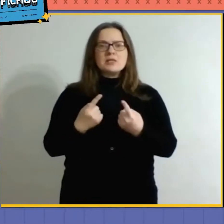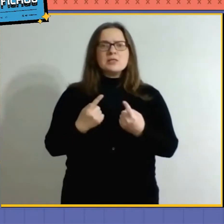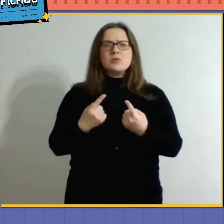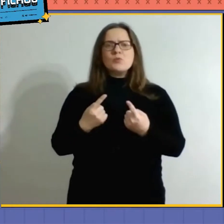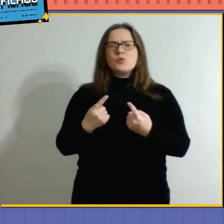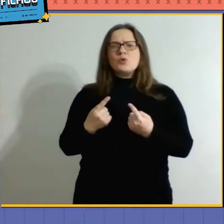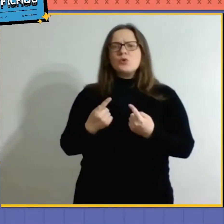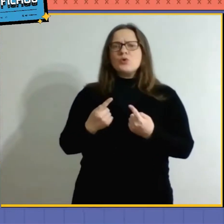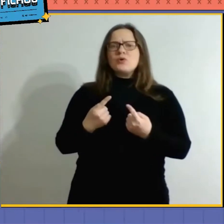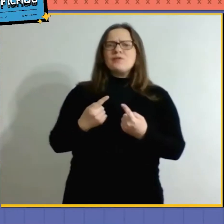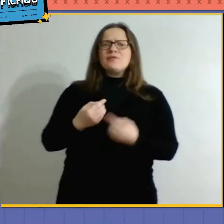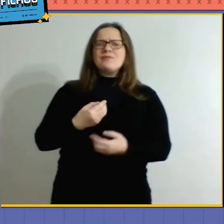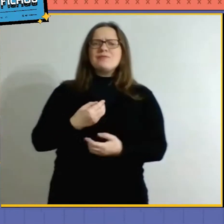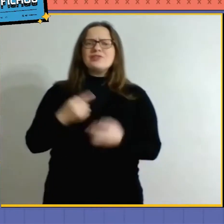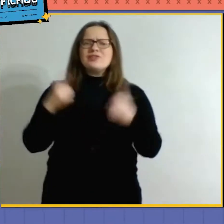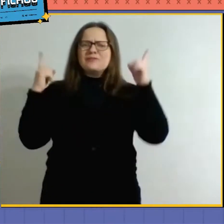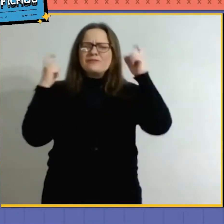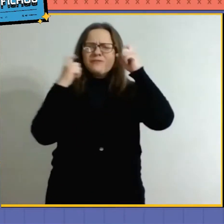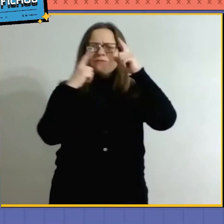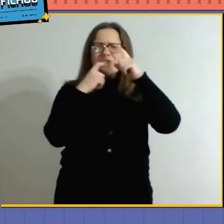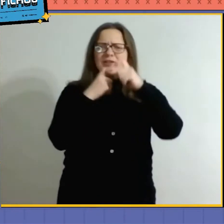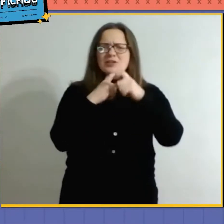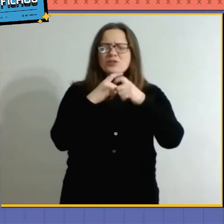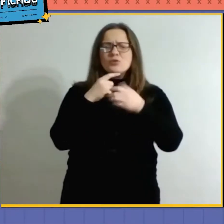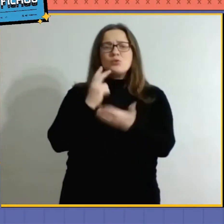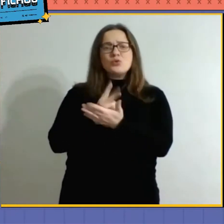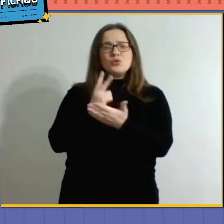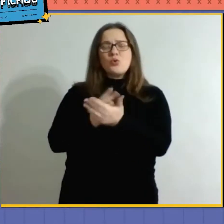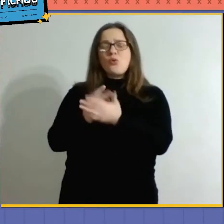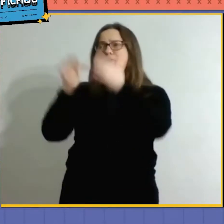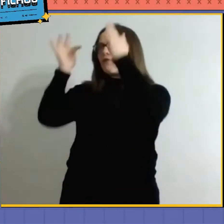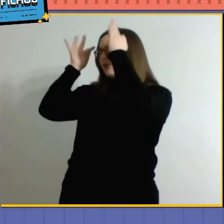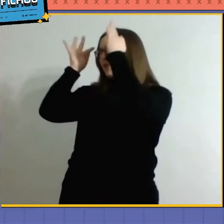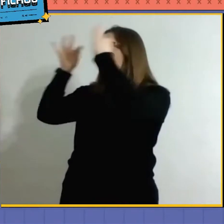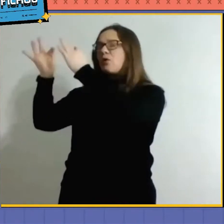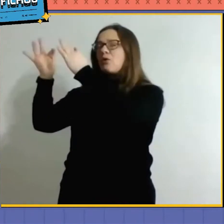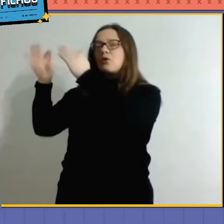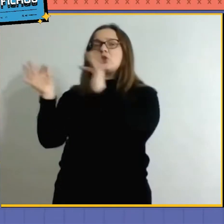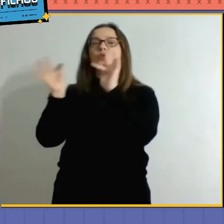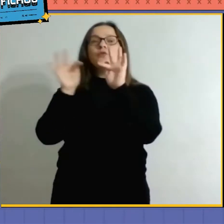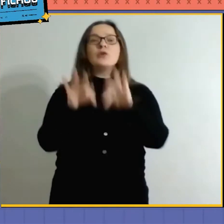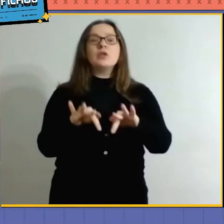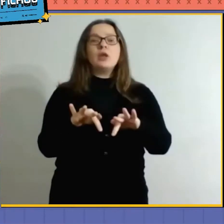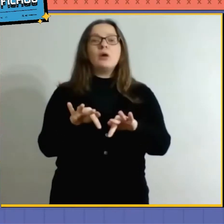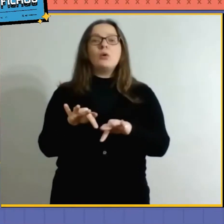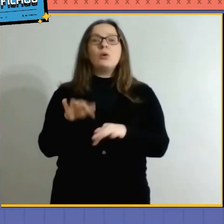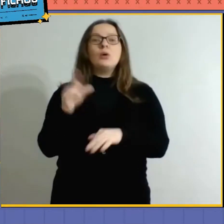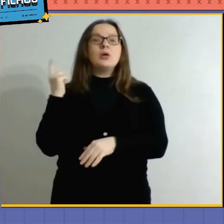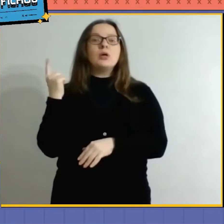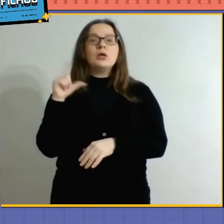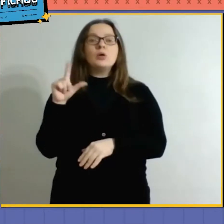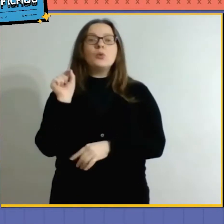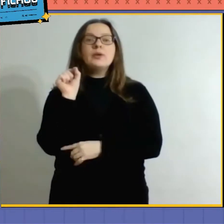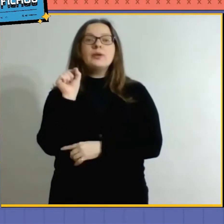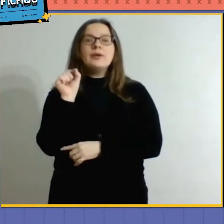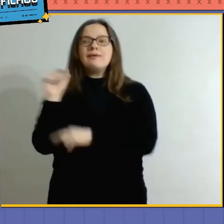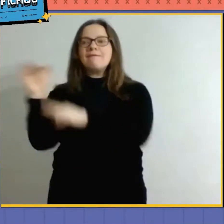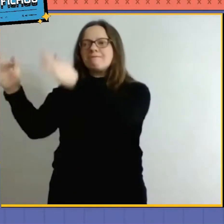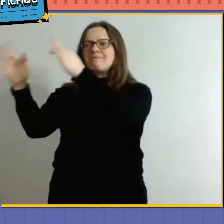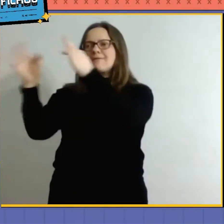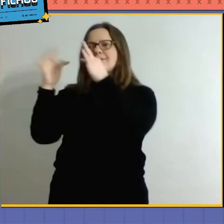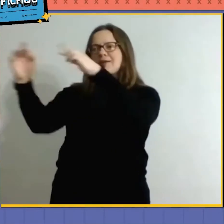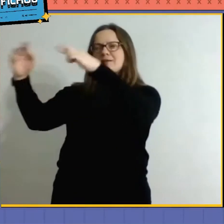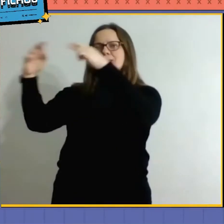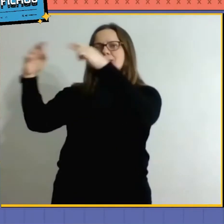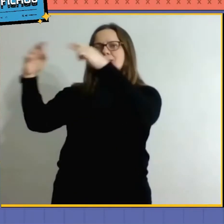ele permaneceu fiel ao seu senhor e no final ele ganhou o respeito de todos os seus colegas de Batalhão vou contar